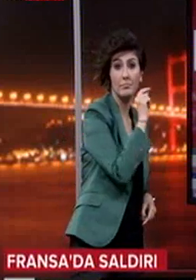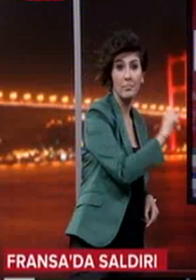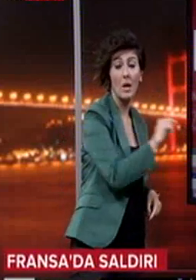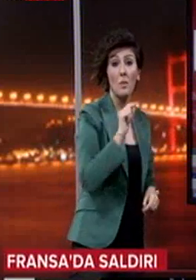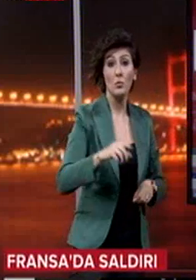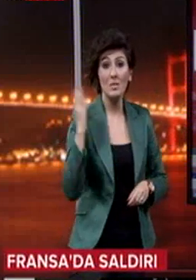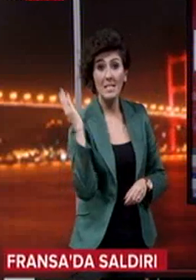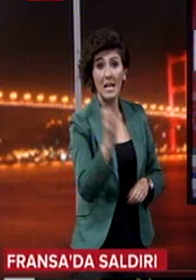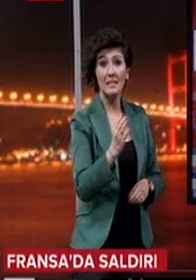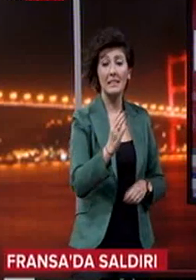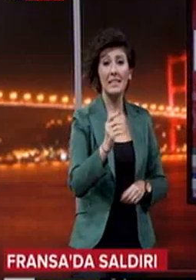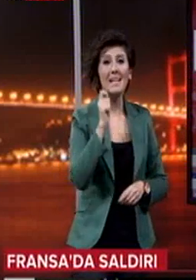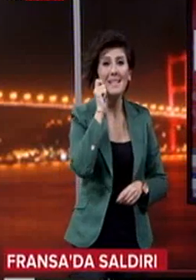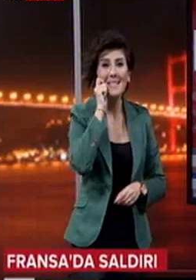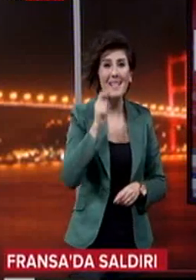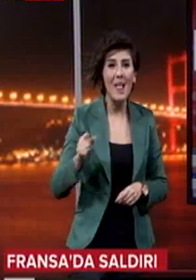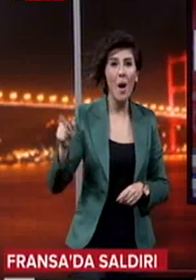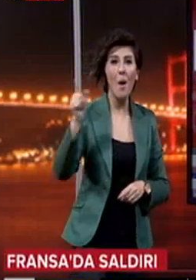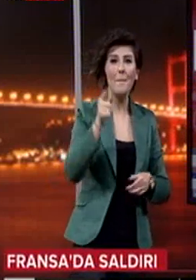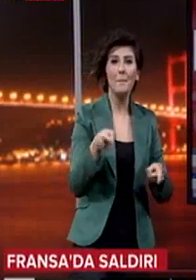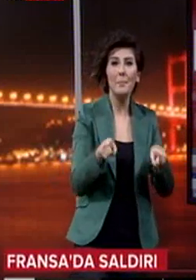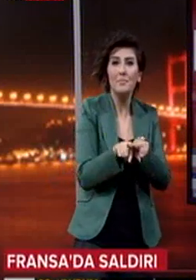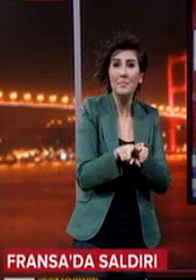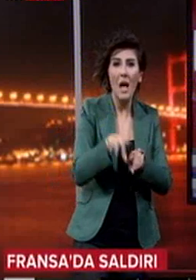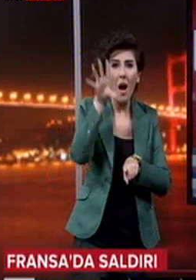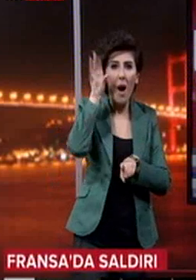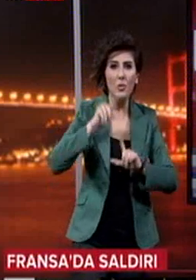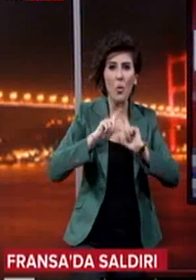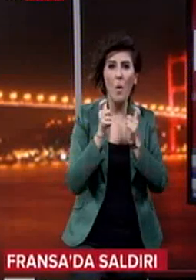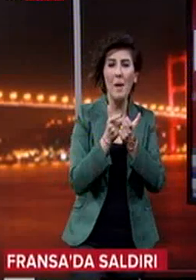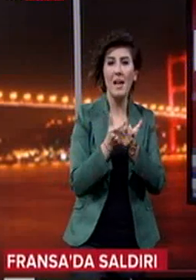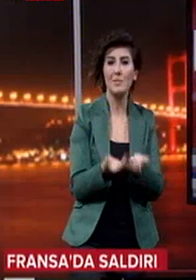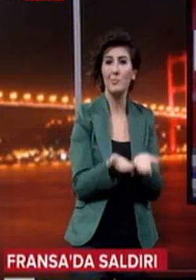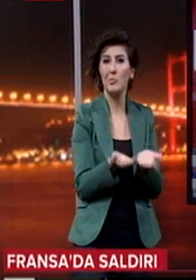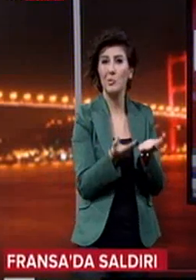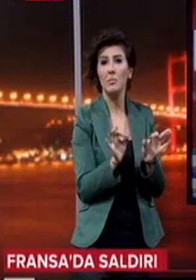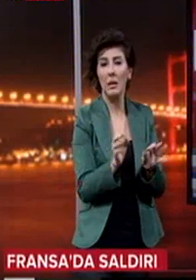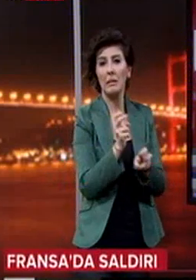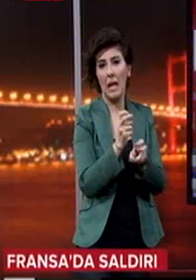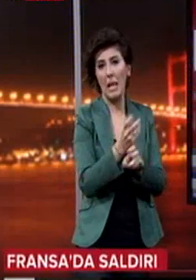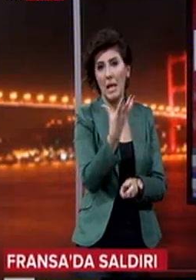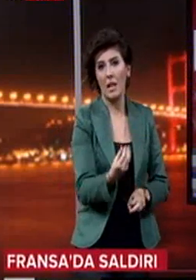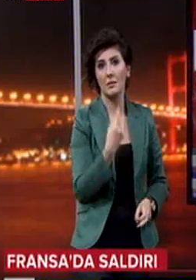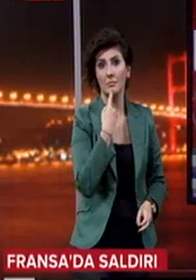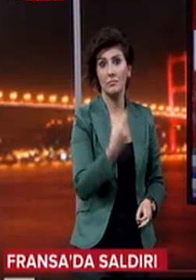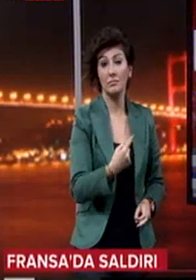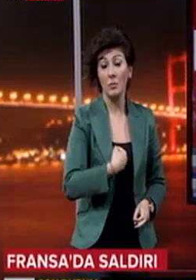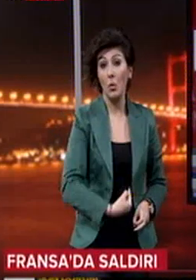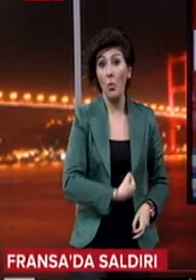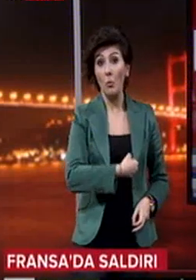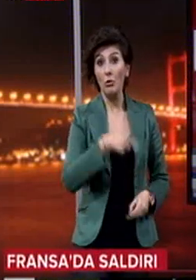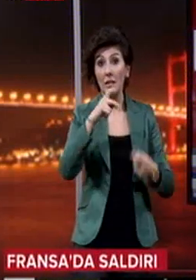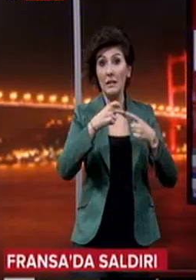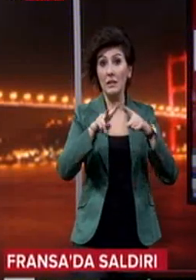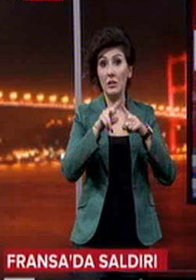Akdoğan bu saldırıyı İslam'la özdeşleştirmek, algı operasyonlarına çanak tutmak tehlikeli bir durumdur. Umarım ırkçılık